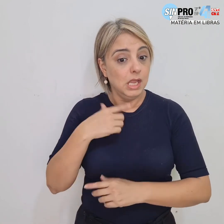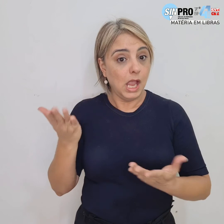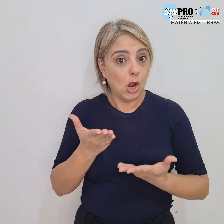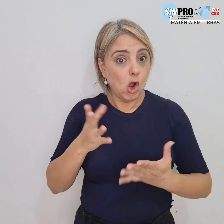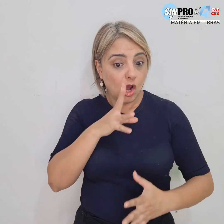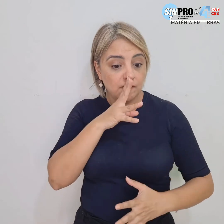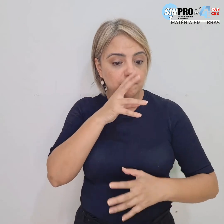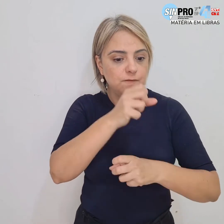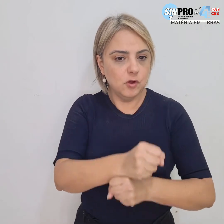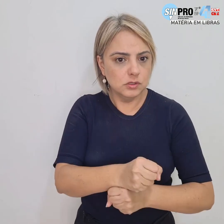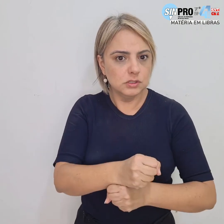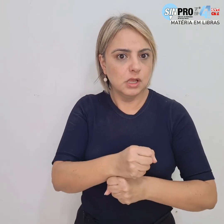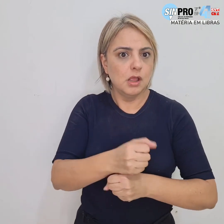desde 2019.